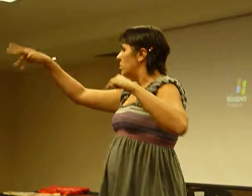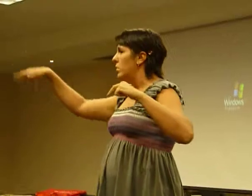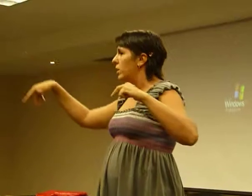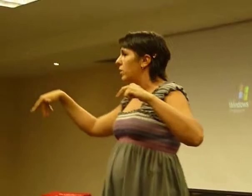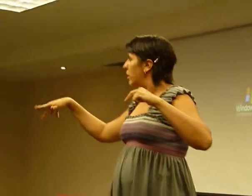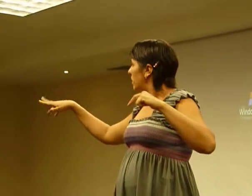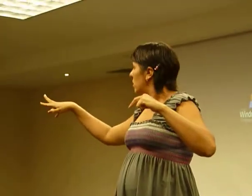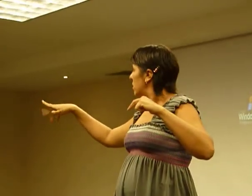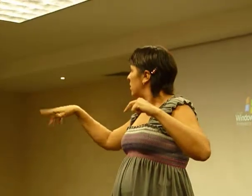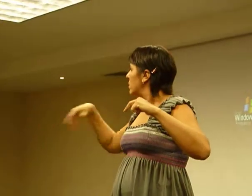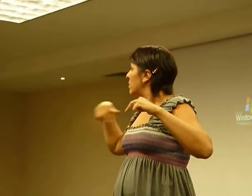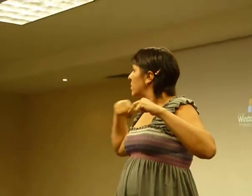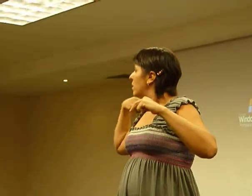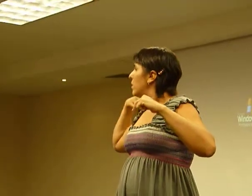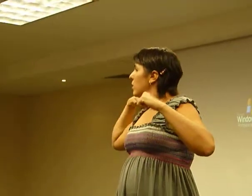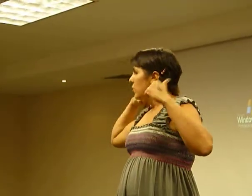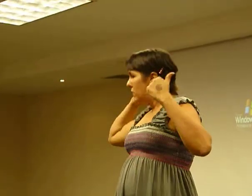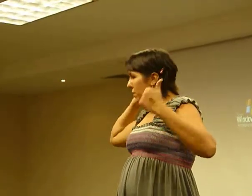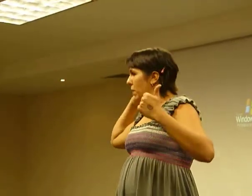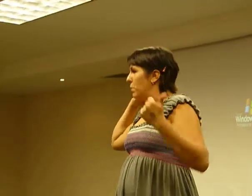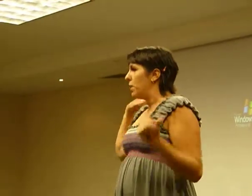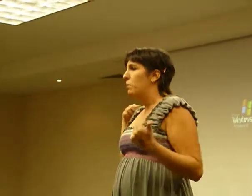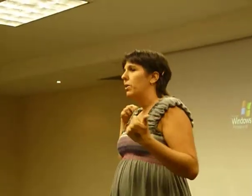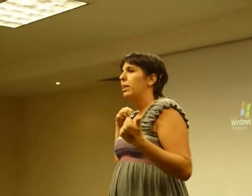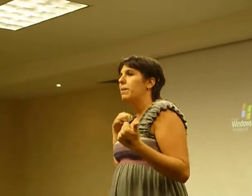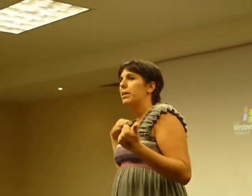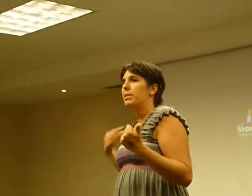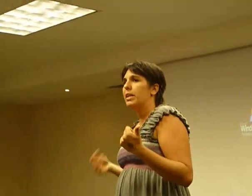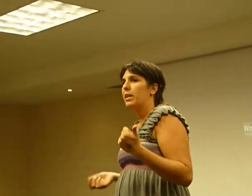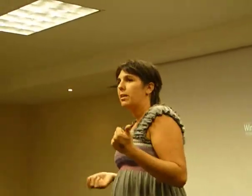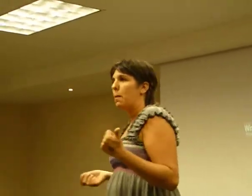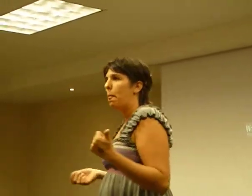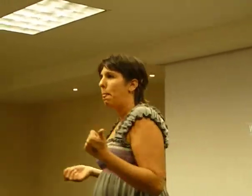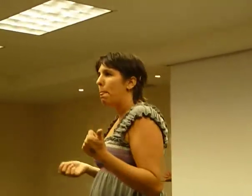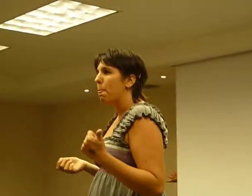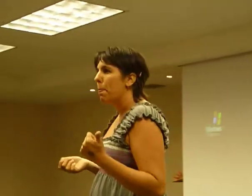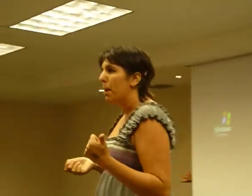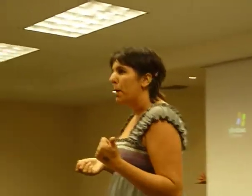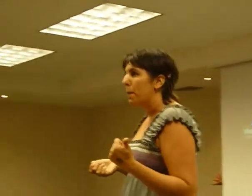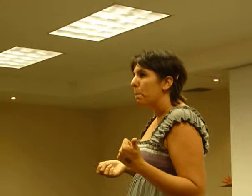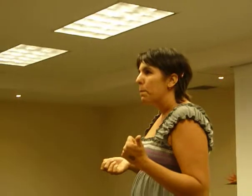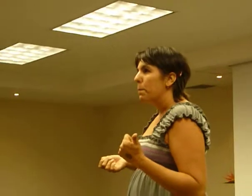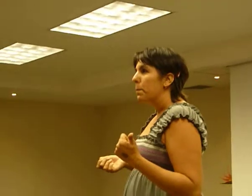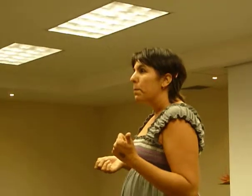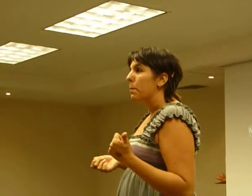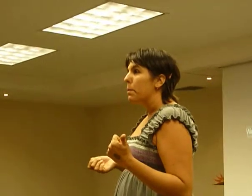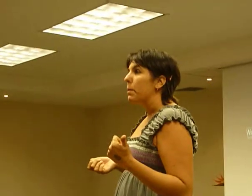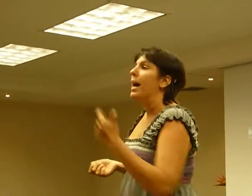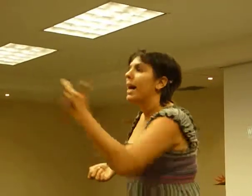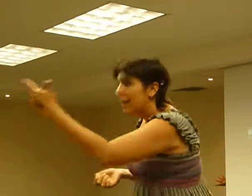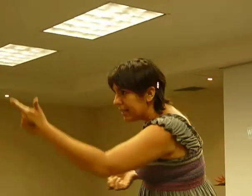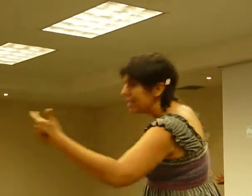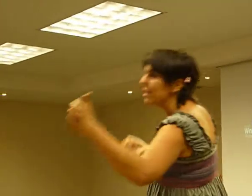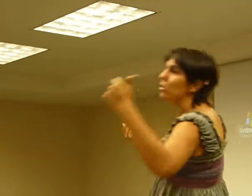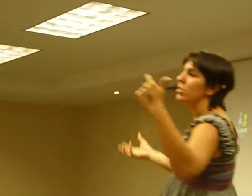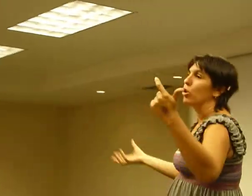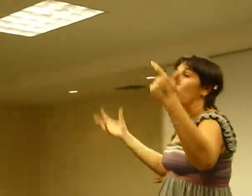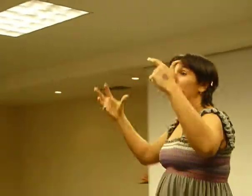Estuvimos recogiendo, nociones para apoyar el programa, ¿qué más serán? Mayor diversidad en ideas. Ajá, gracias, nos